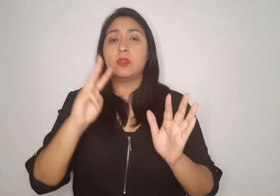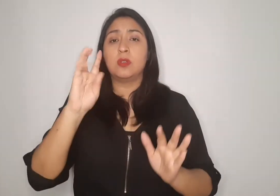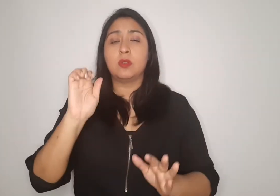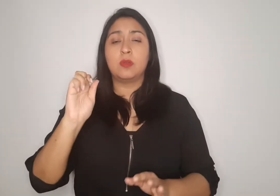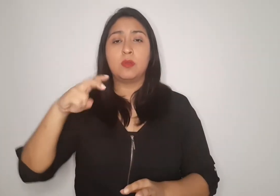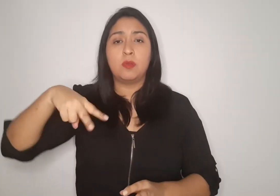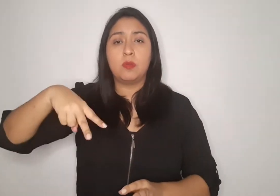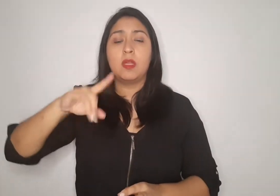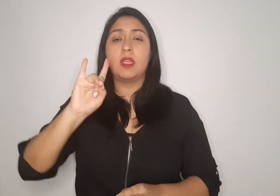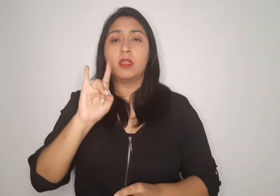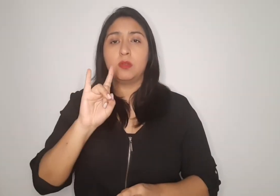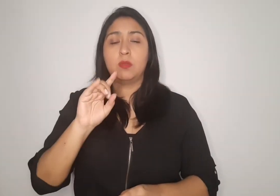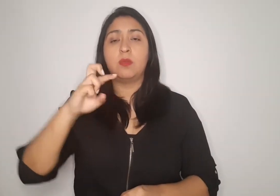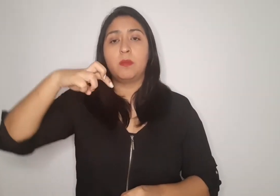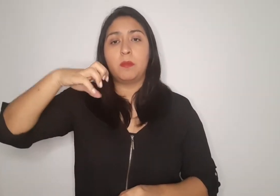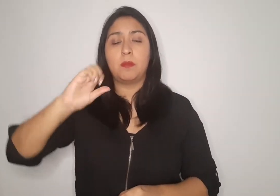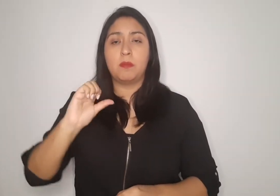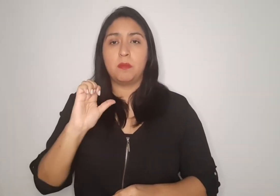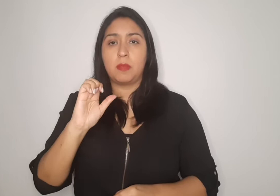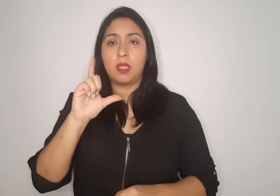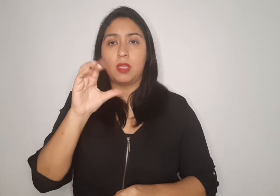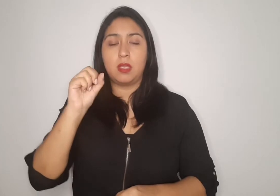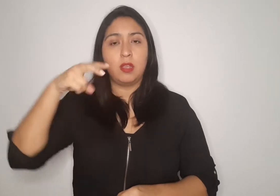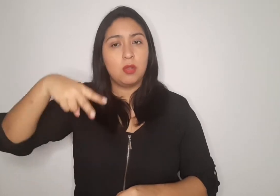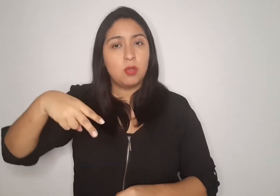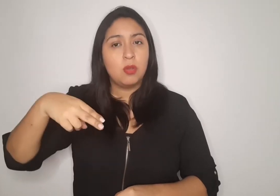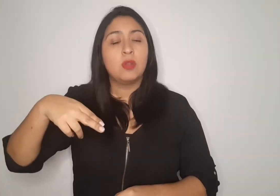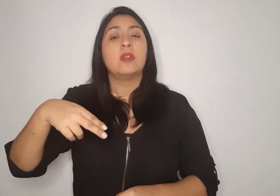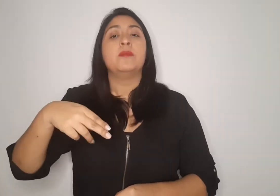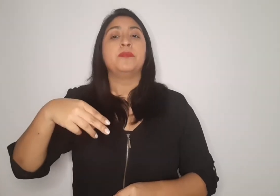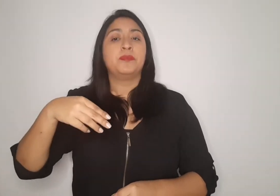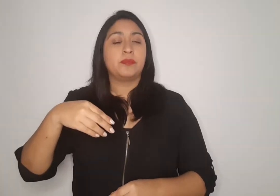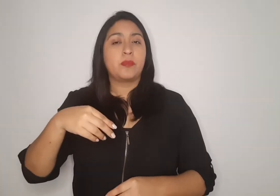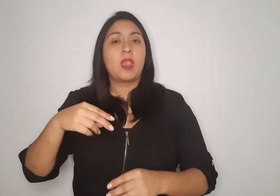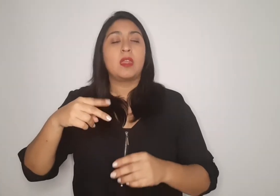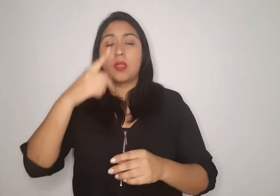MAS, cineasta y artista de la comunidad mapuche.